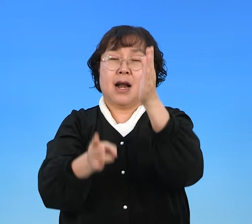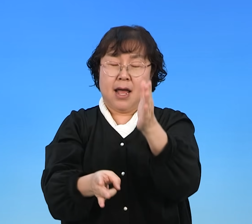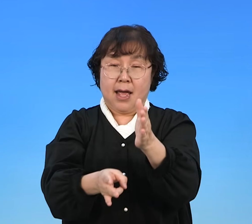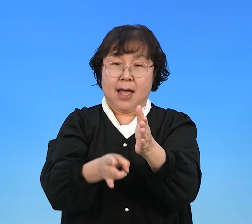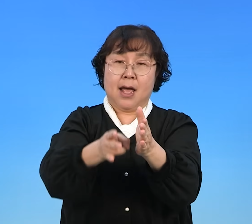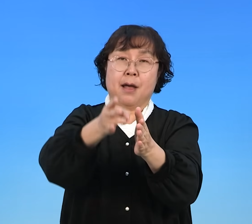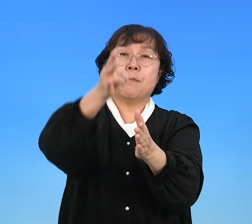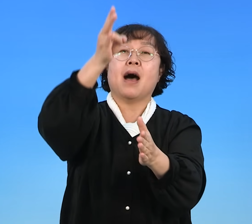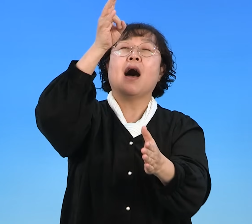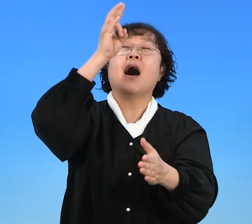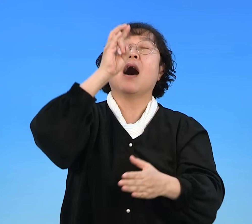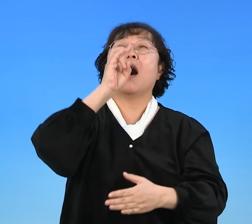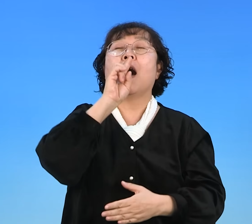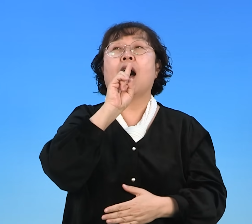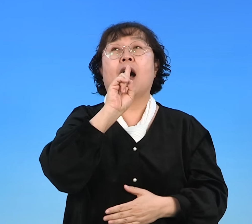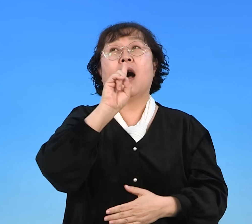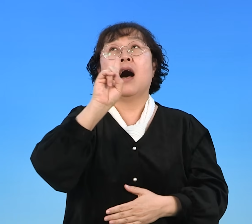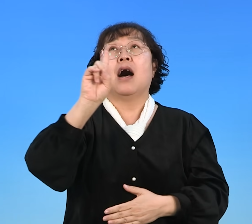찬송할지어다.